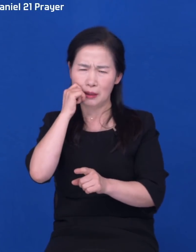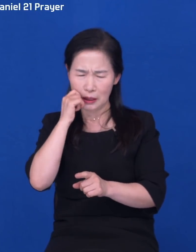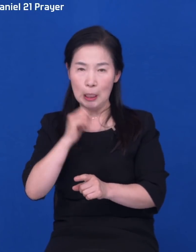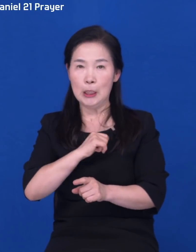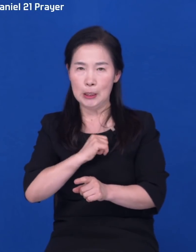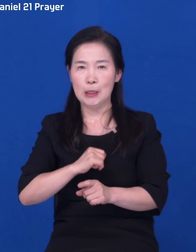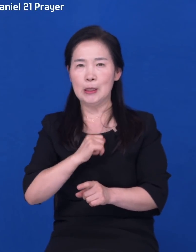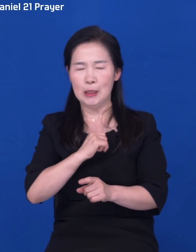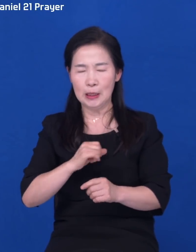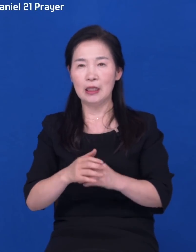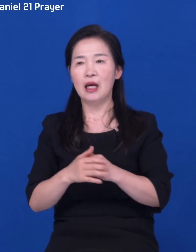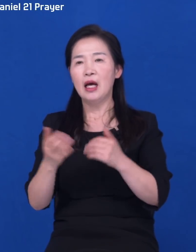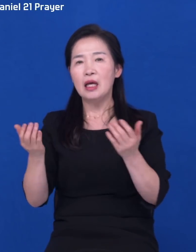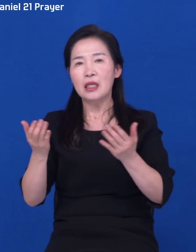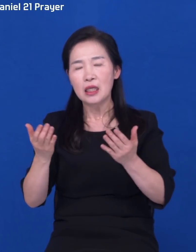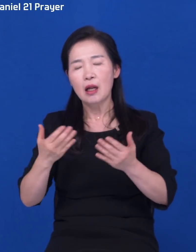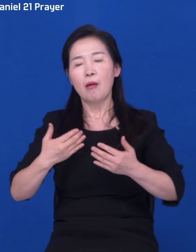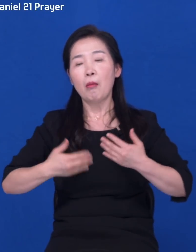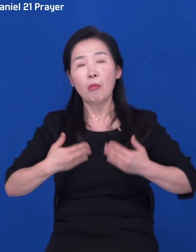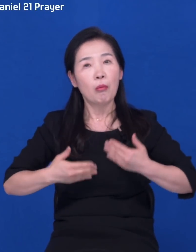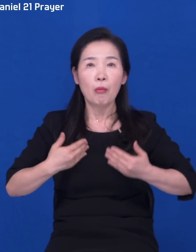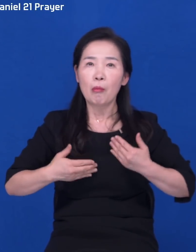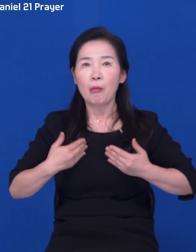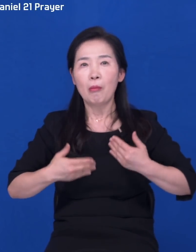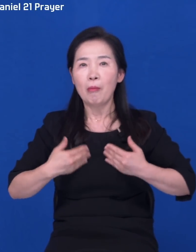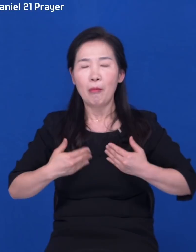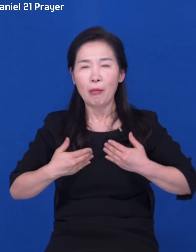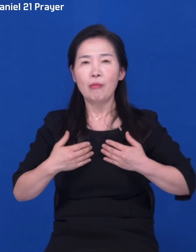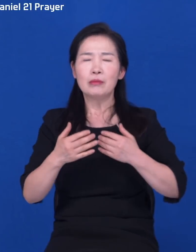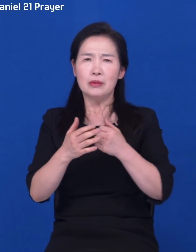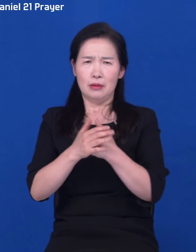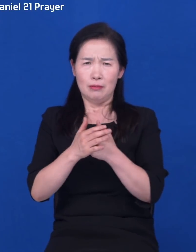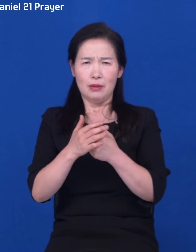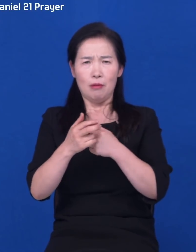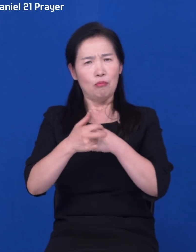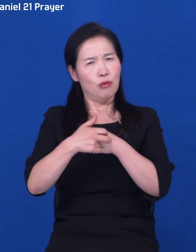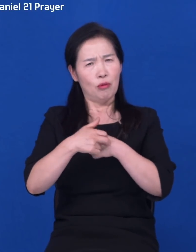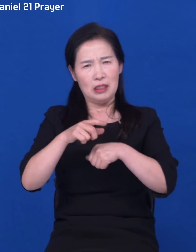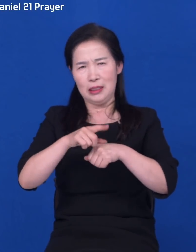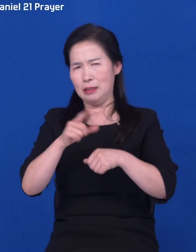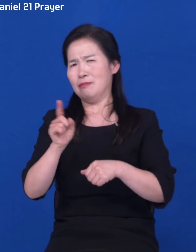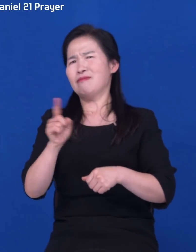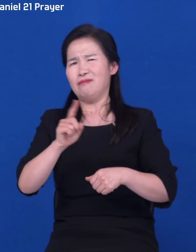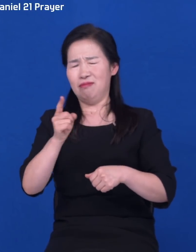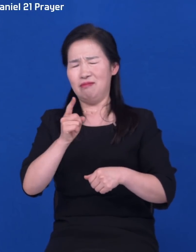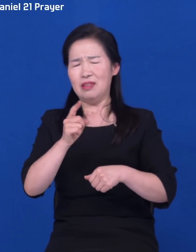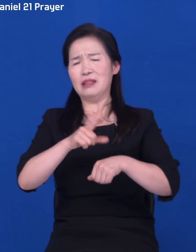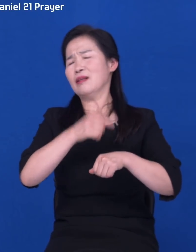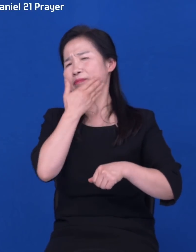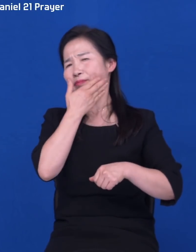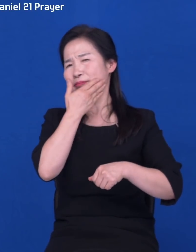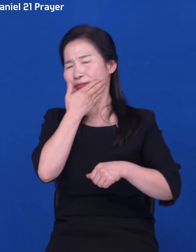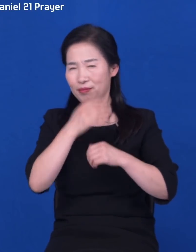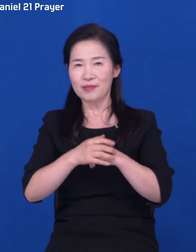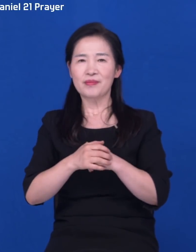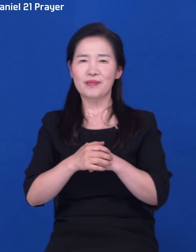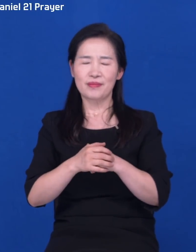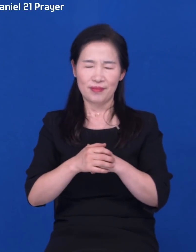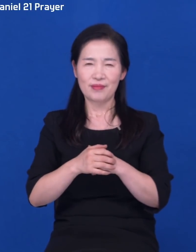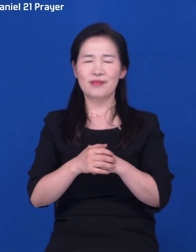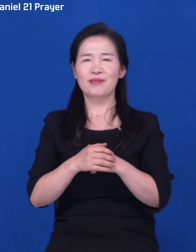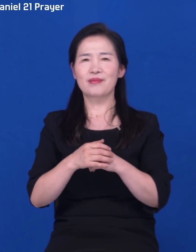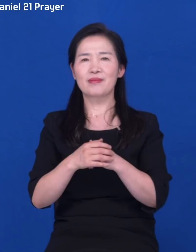일단 일하다가 너무 바쁘다 보니까 병원을 갈 시간이 내가 어딨어 이러면서 이제 제가 합리화를